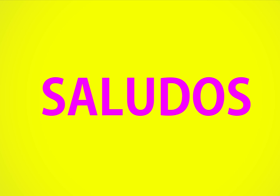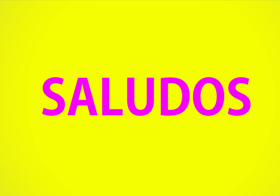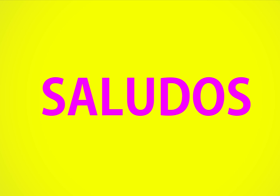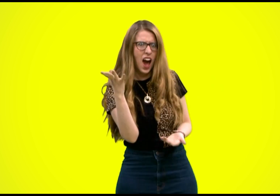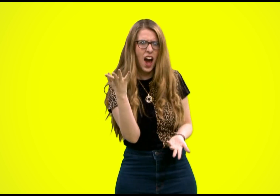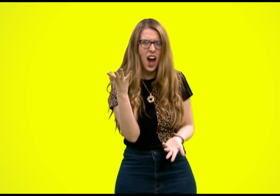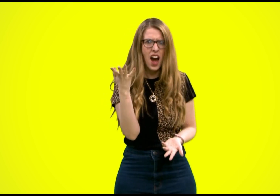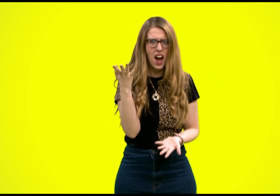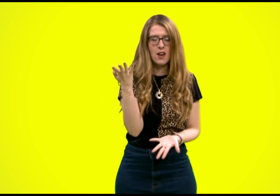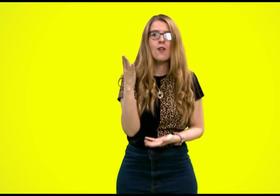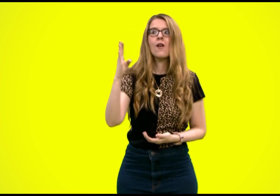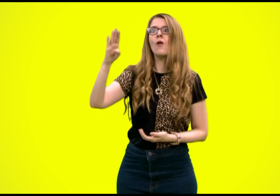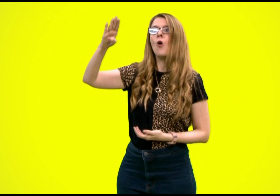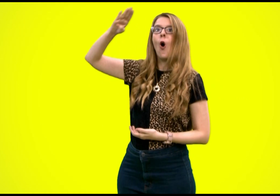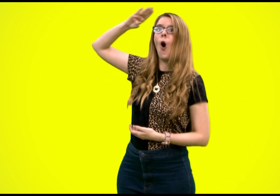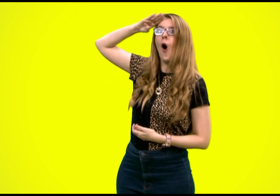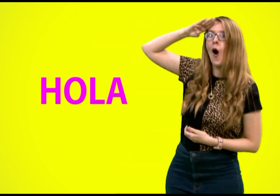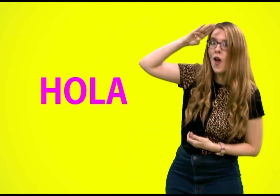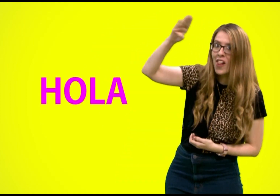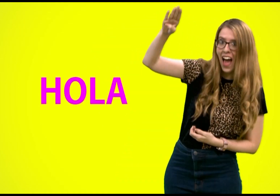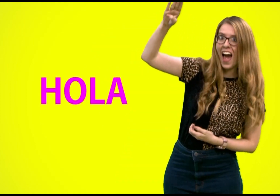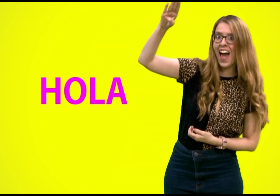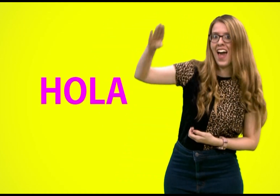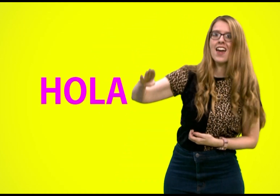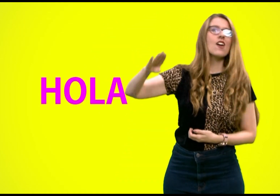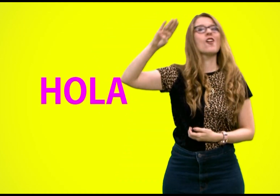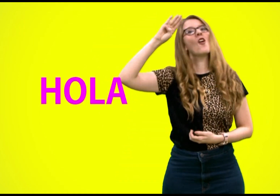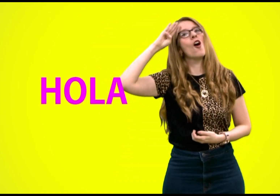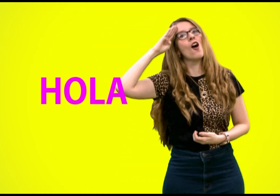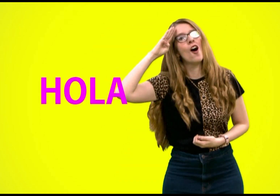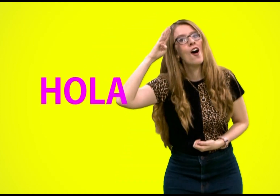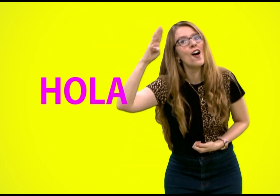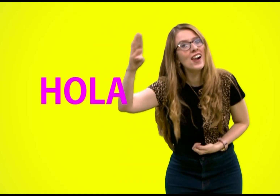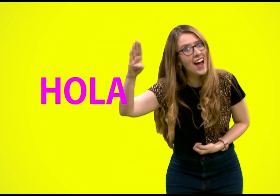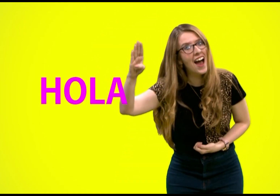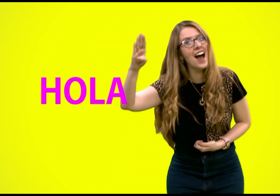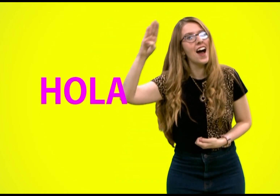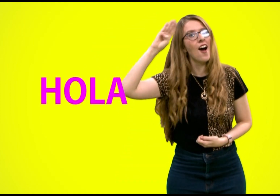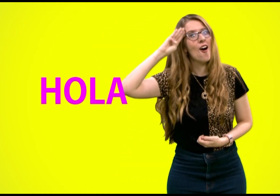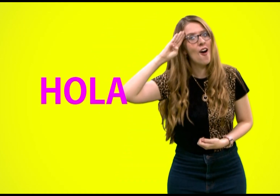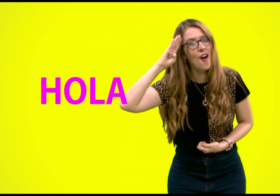cómo se dice hola hola hola hola